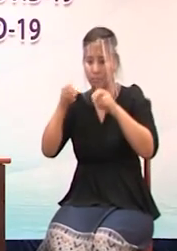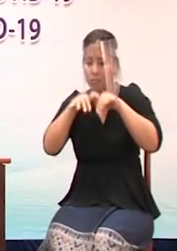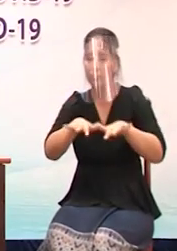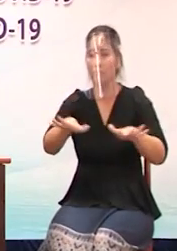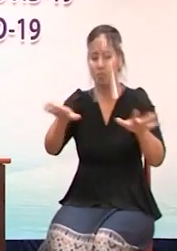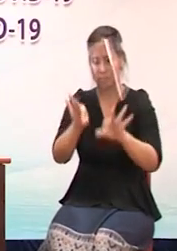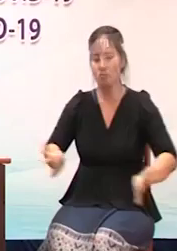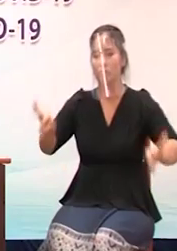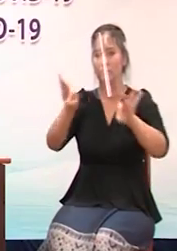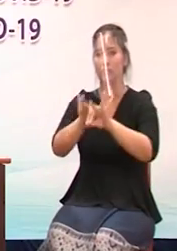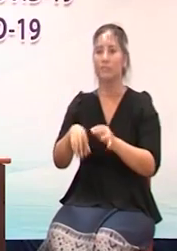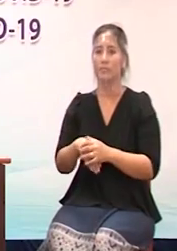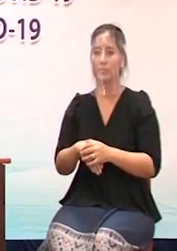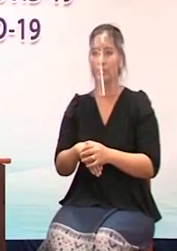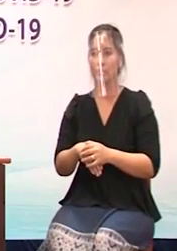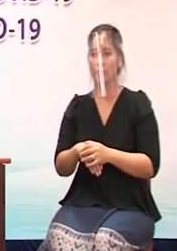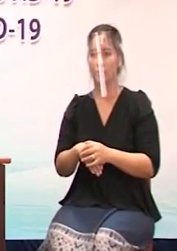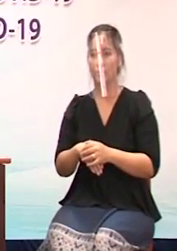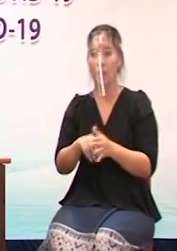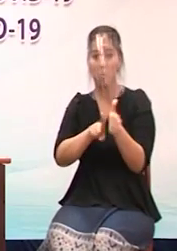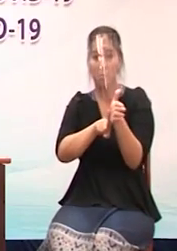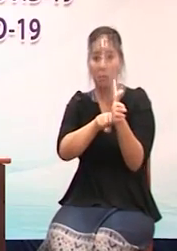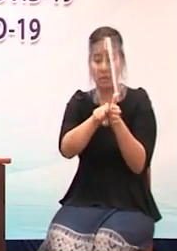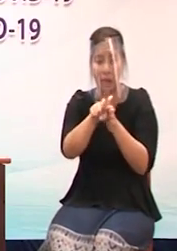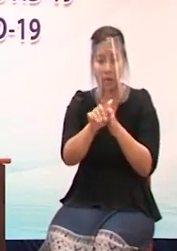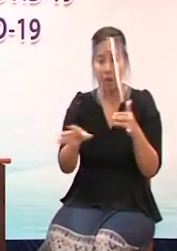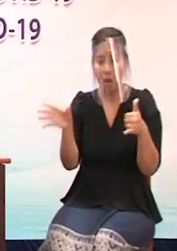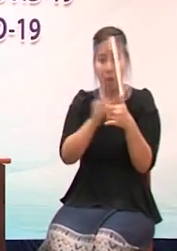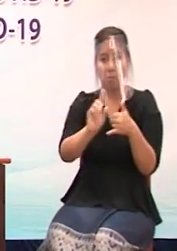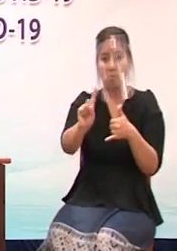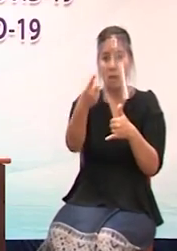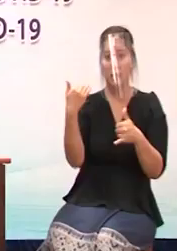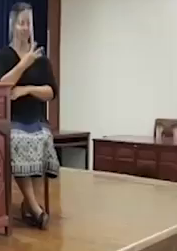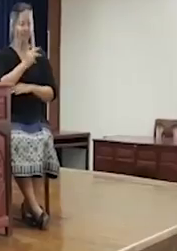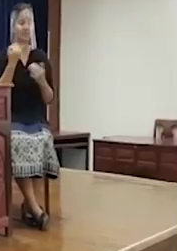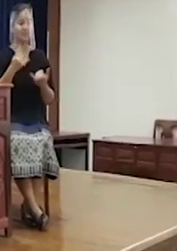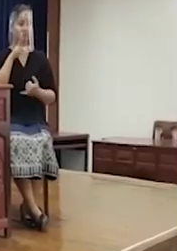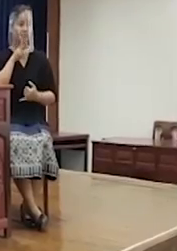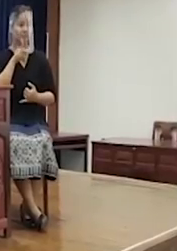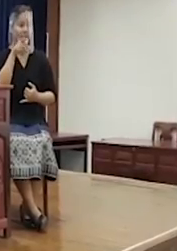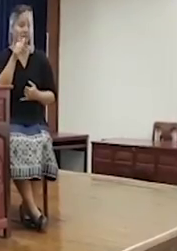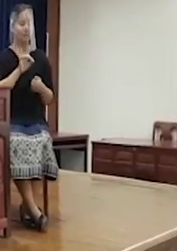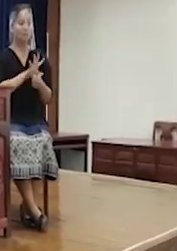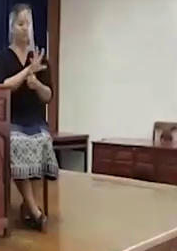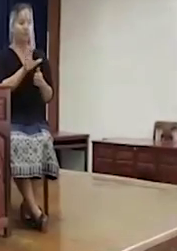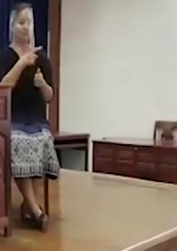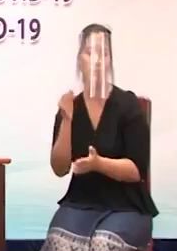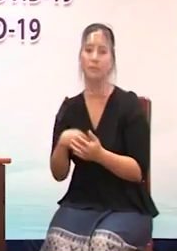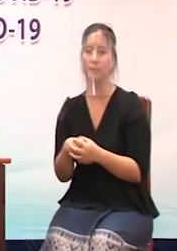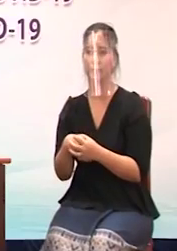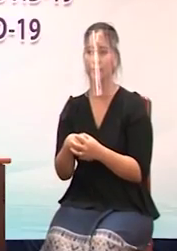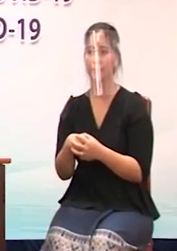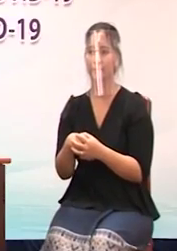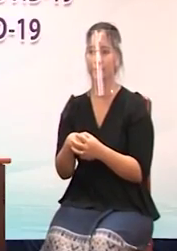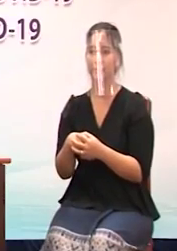งปฏิบัติคำสั่งเลขที่15ทับนย.ก็คือมาตรการป้องกันสกัดกั้นและแก้ไขการระบาดของพยาธิโควิด19